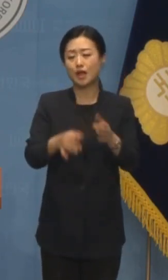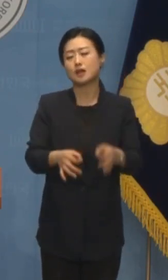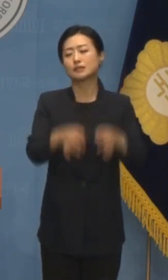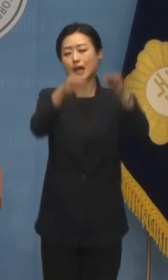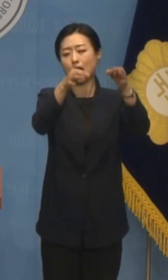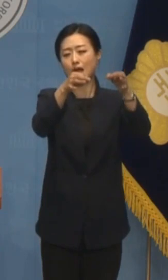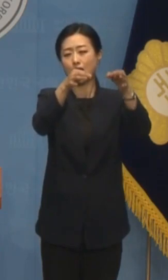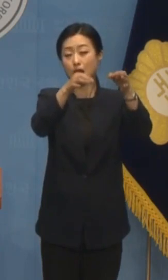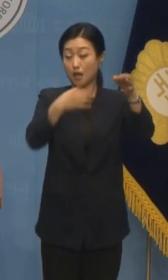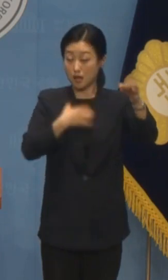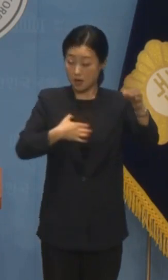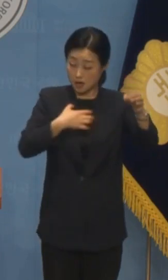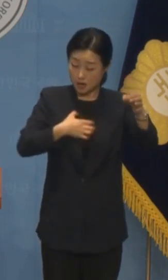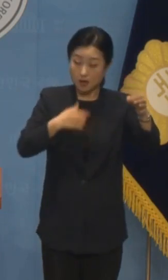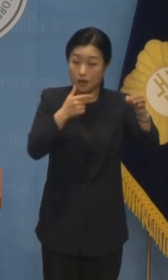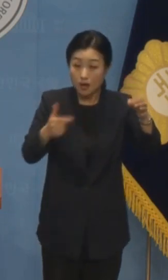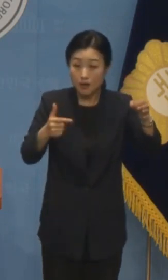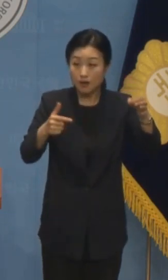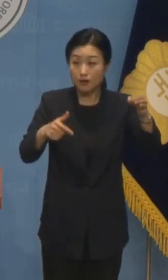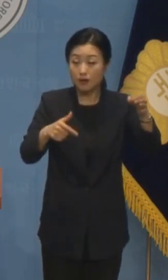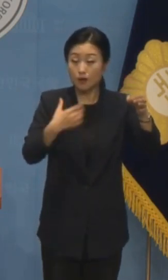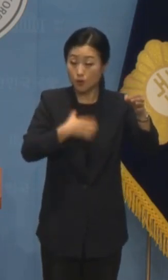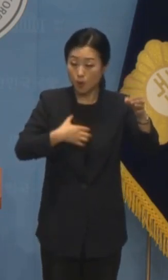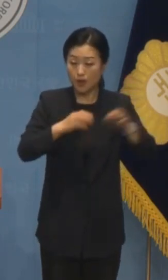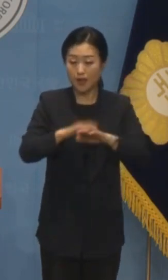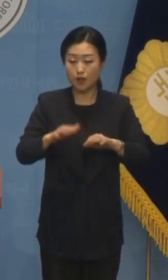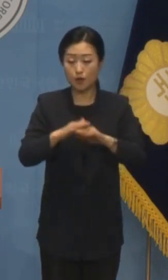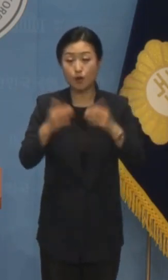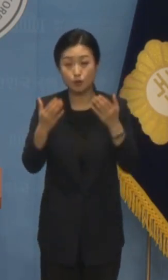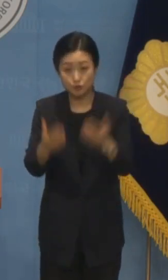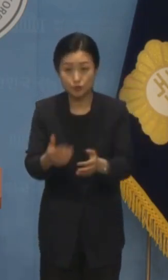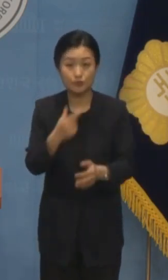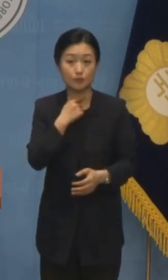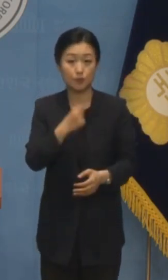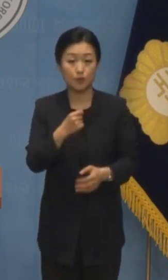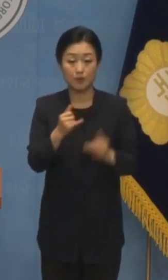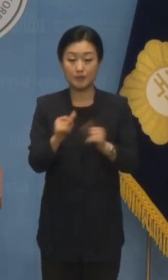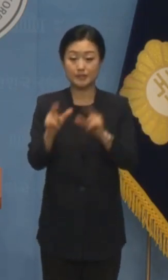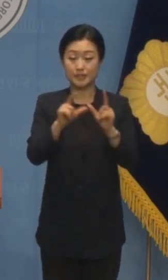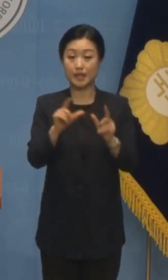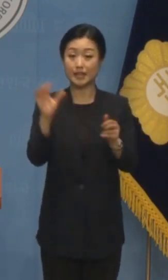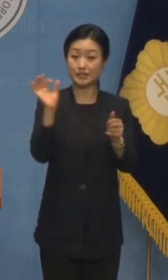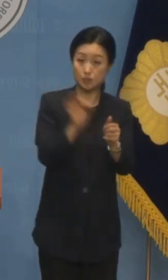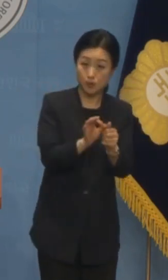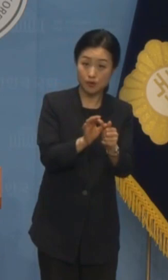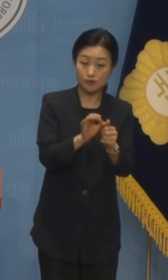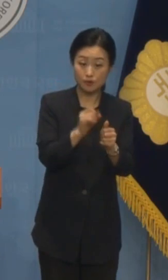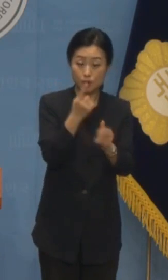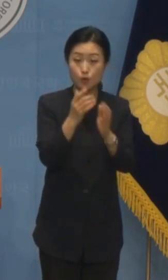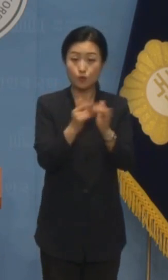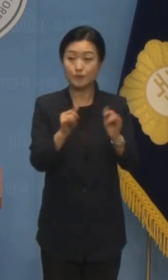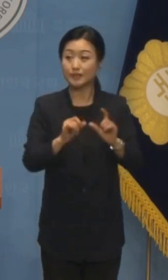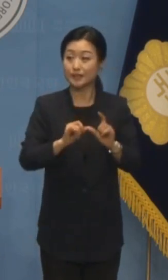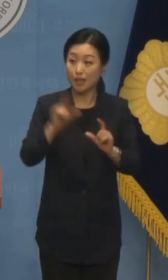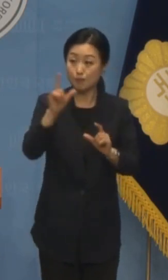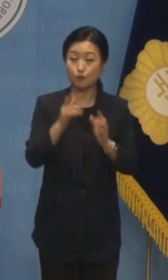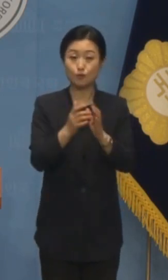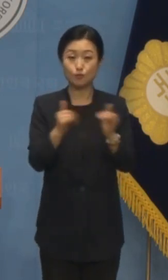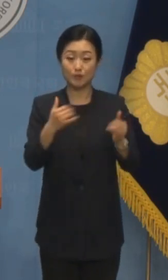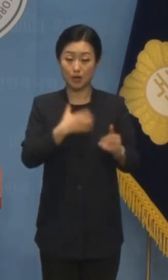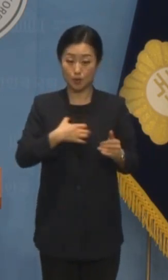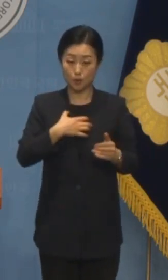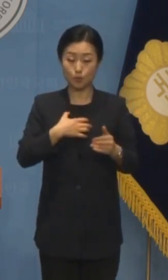때문에 너무 고통스러운 서민들의 고통을 완화하자는 것이고, 민생회복지원금은 국민 대다수를 이루는 이분들의